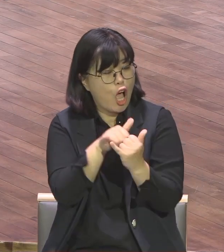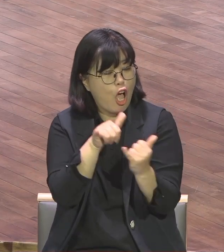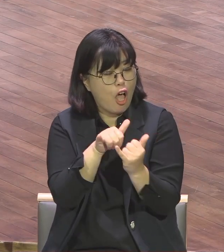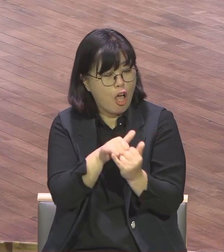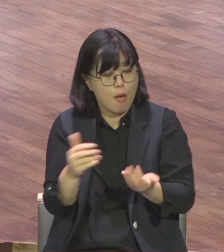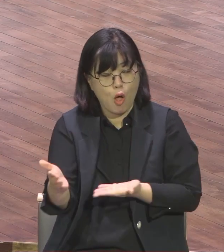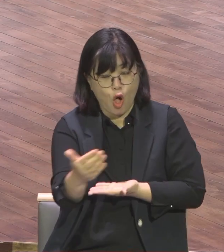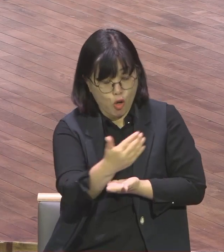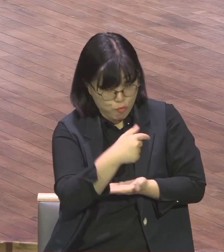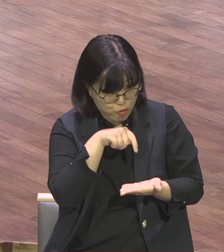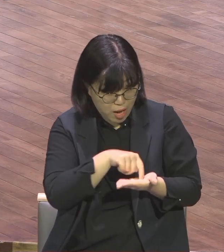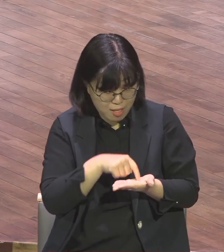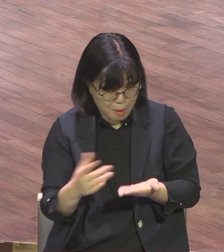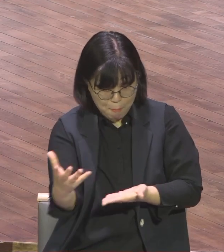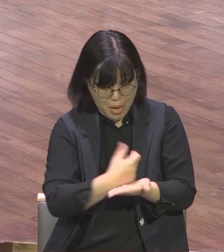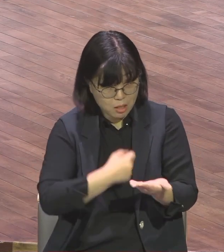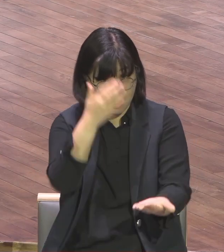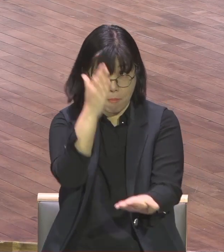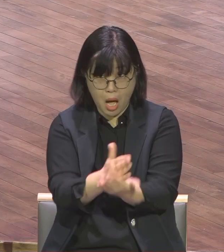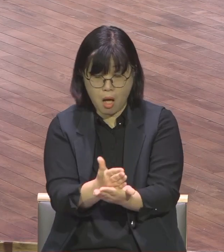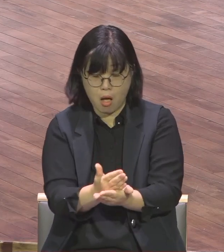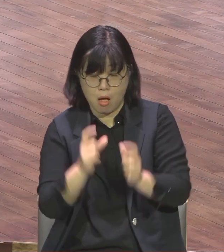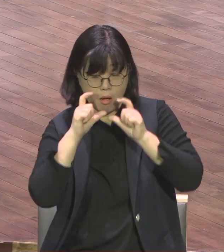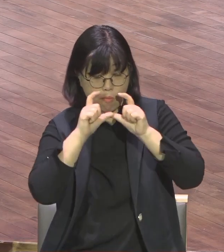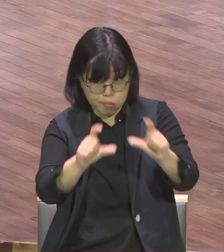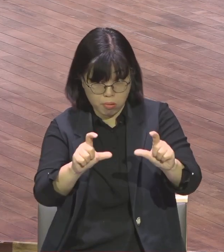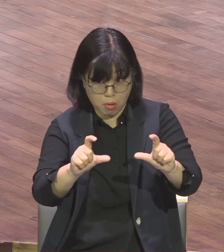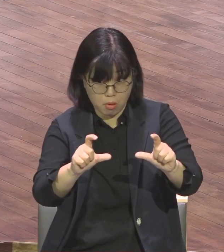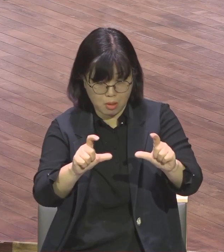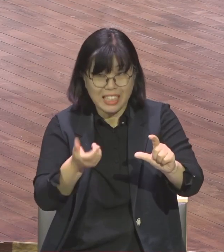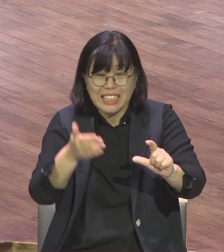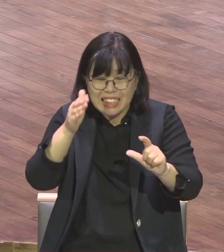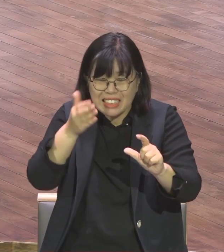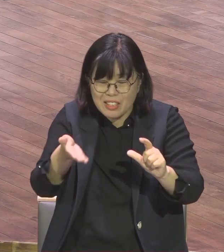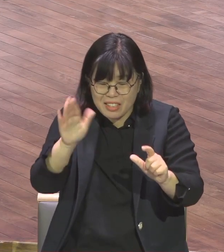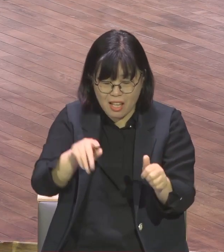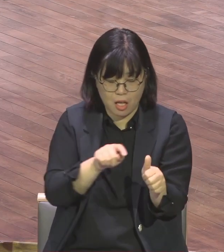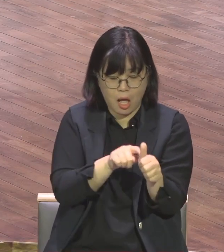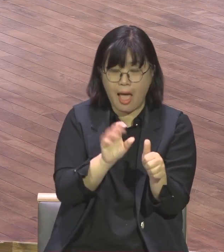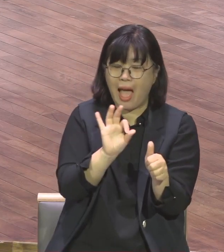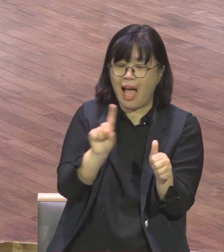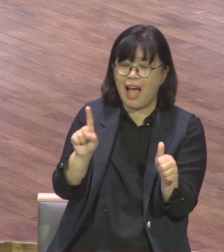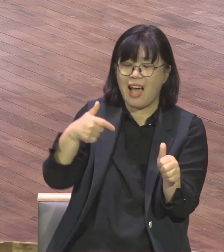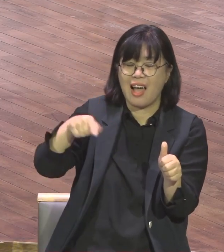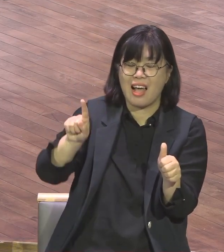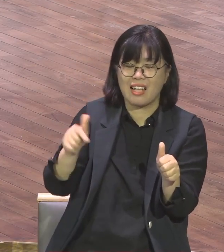그랬어요. 근데 아가니 너무 좋으니까 그 전리품 중에서 일부를 훔쳐 빼돌렸어요.